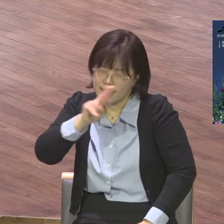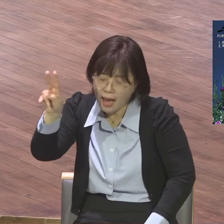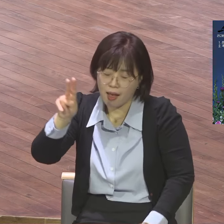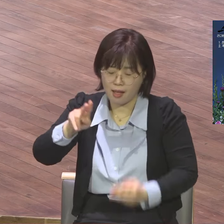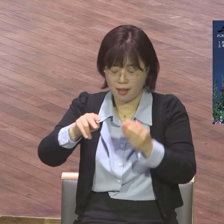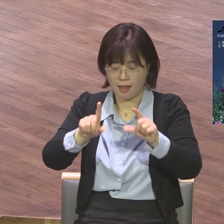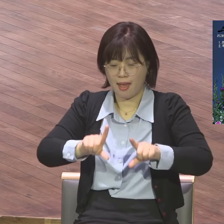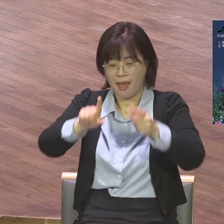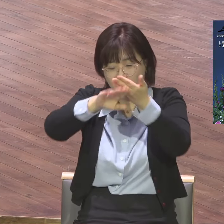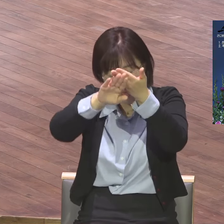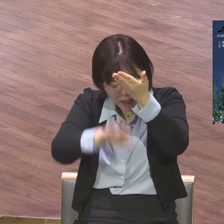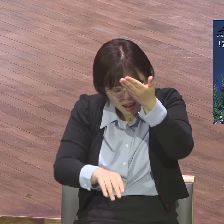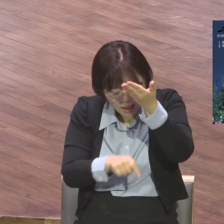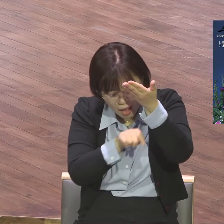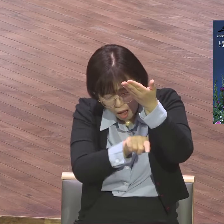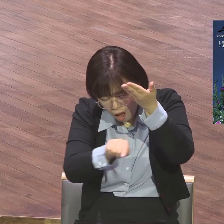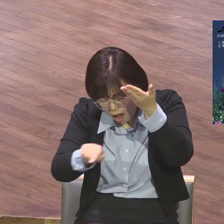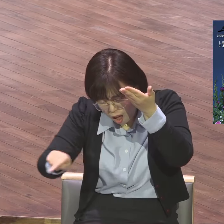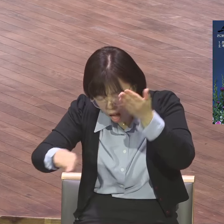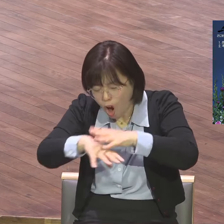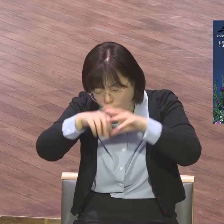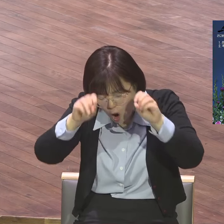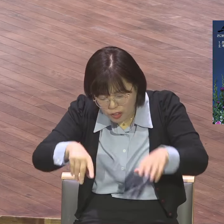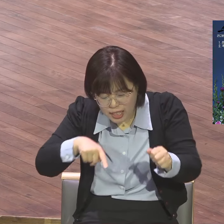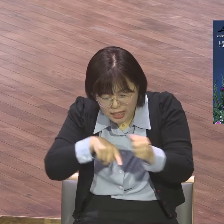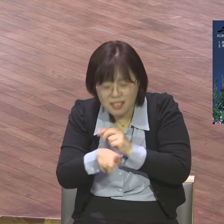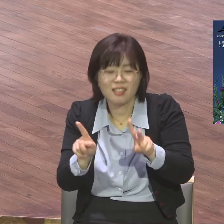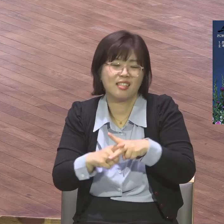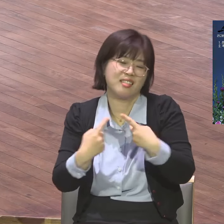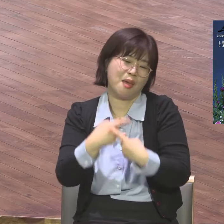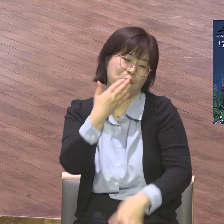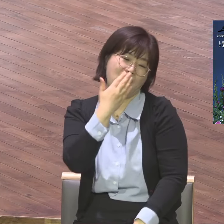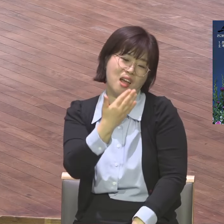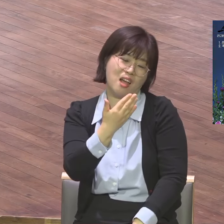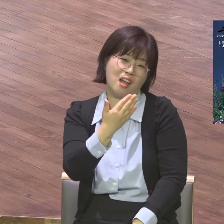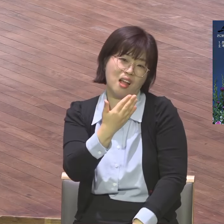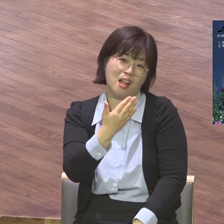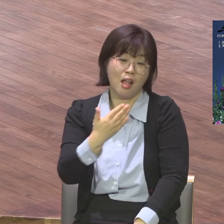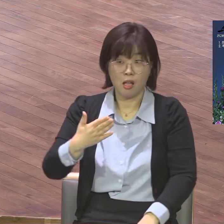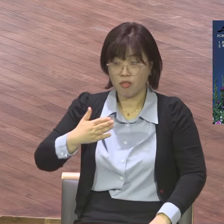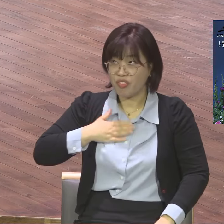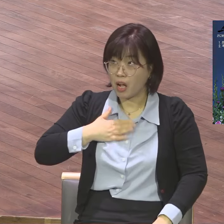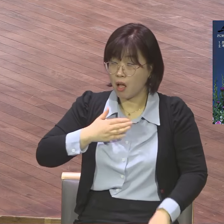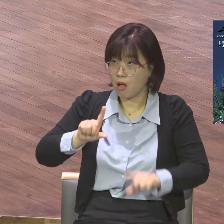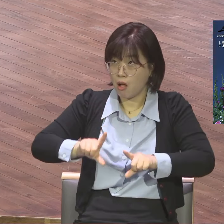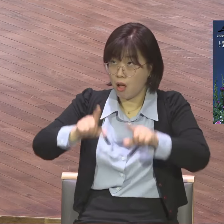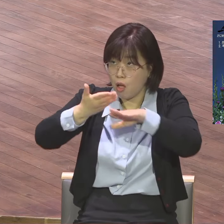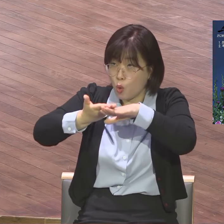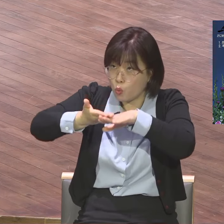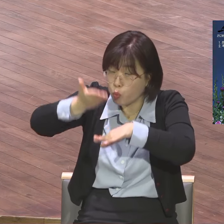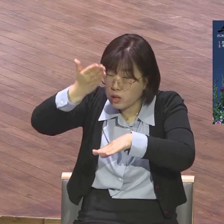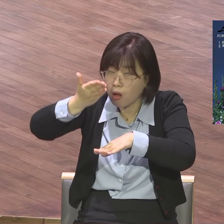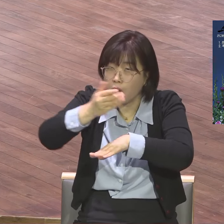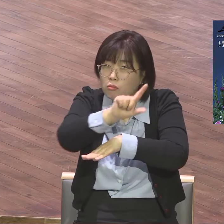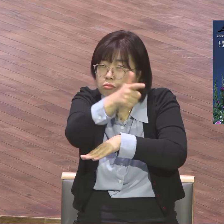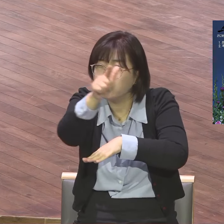해 아래 것을 이해할 수 있대. 왜 헛되다 했는지, 왜 말짱 흔들이라 했는지 왜 밥을 탔는지